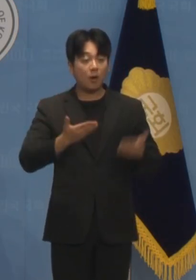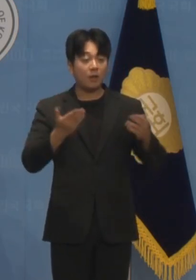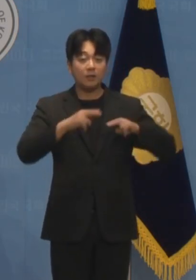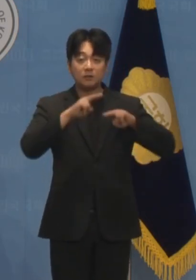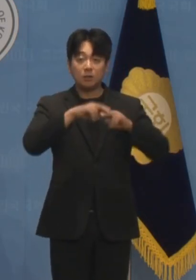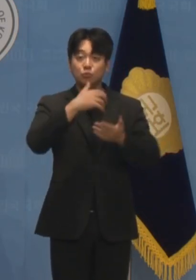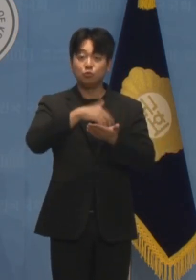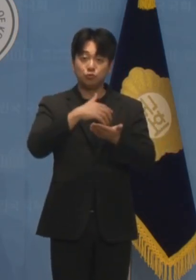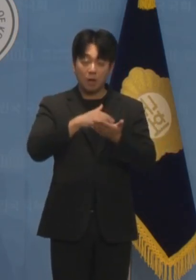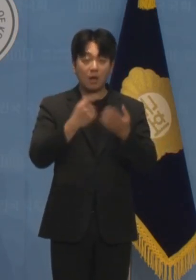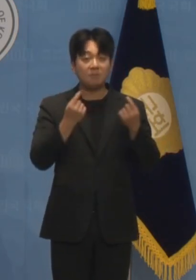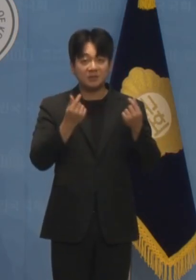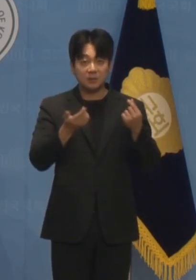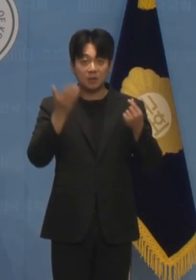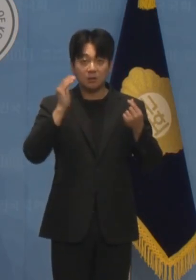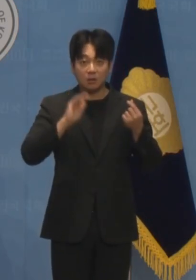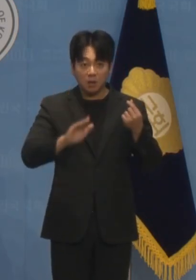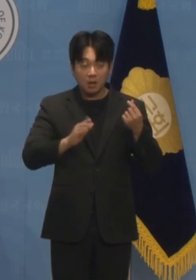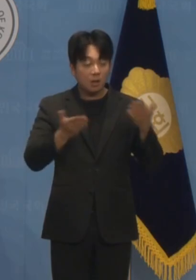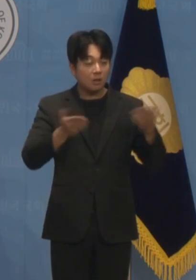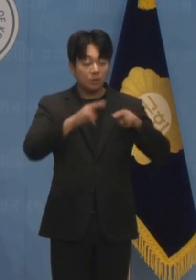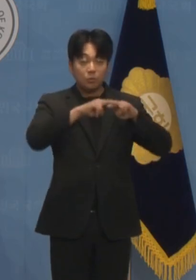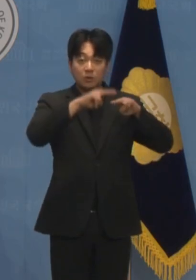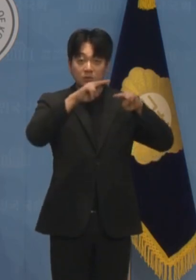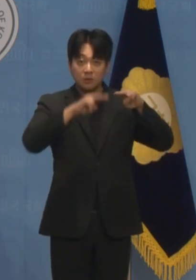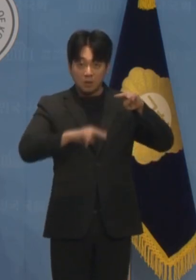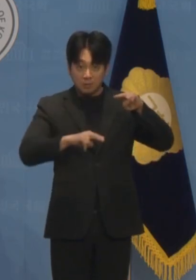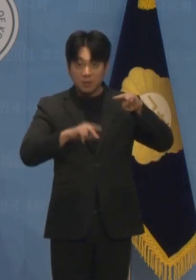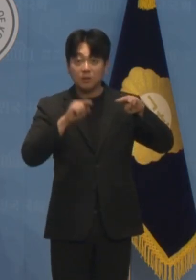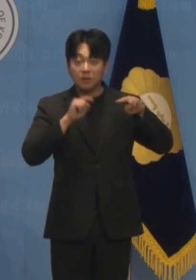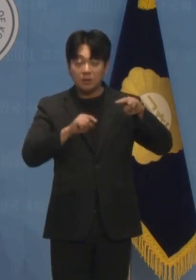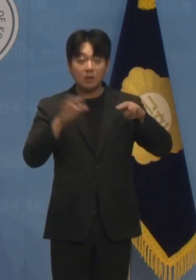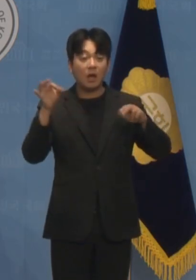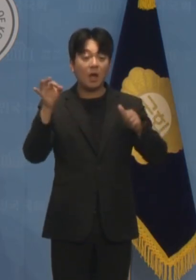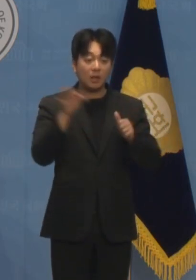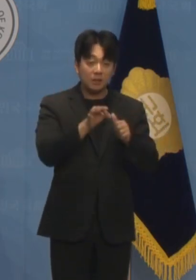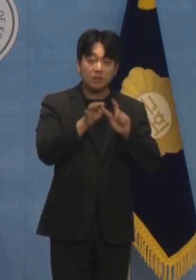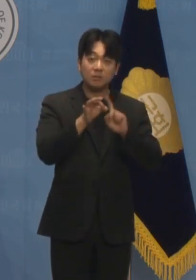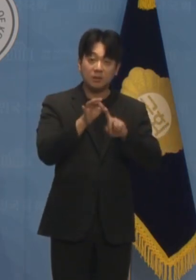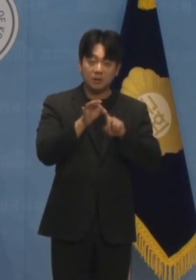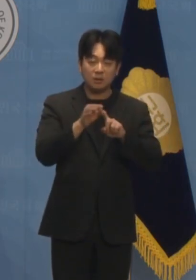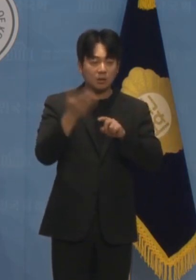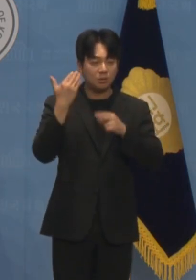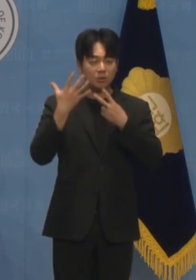불구하고 연도별 퇴직금 적립금이 이기영 회장 취임 전 2억